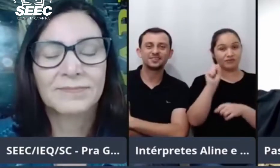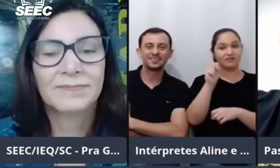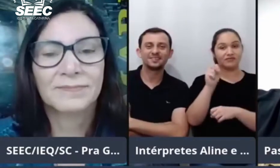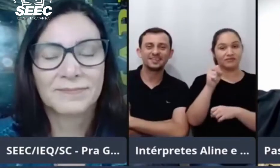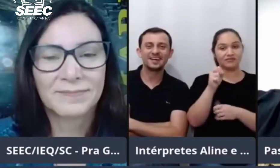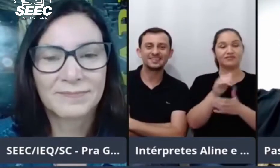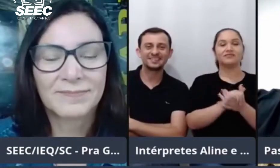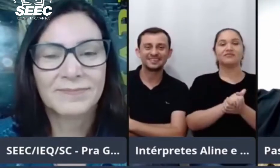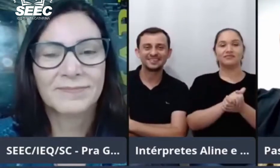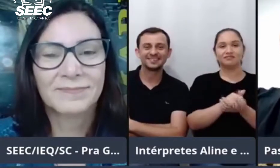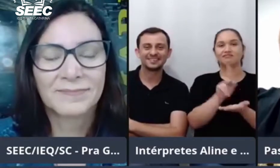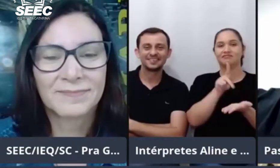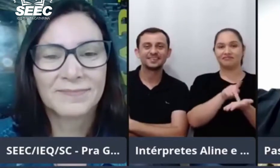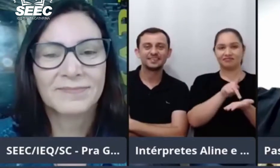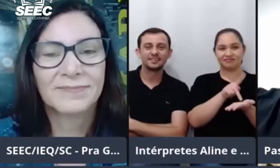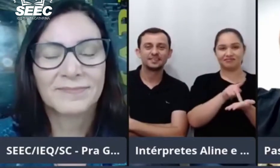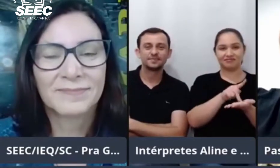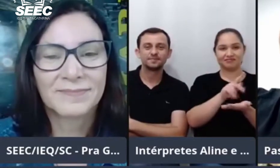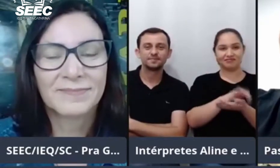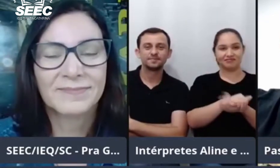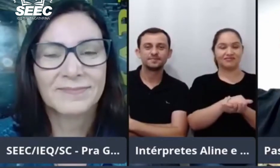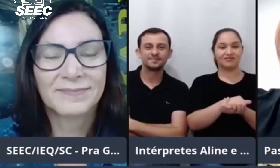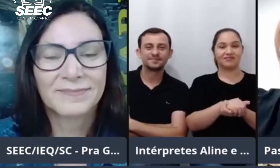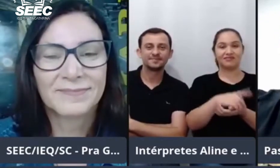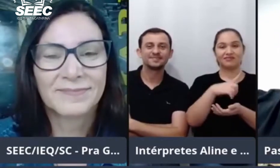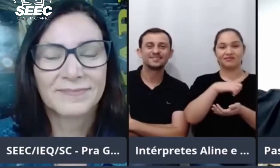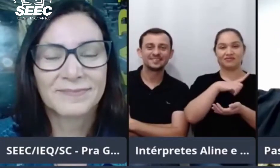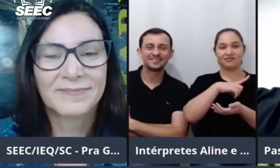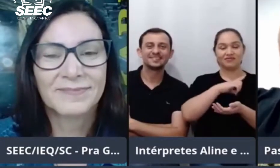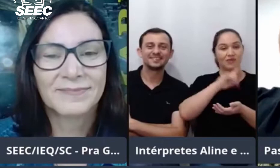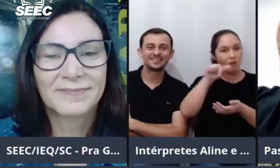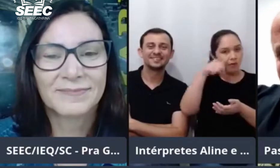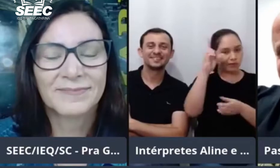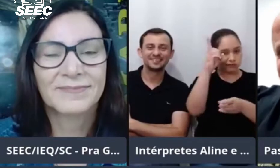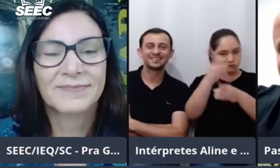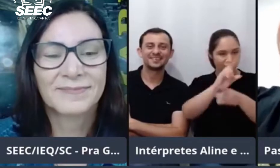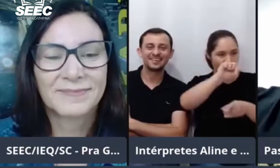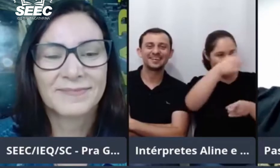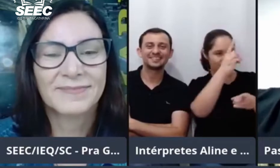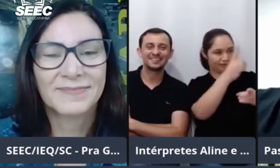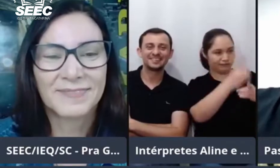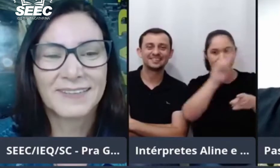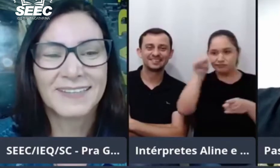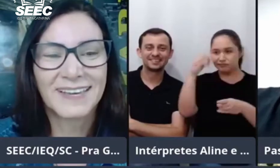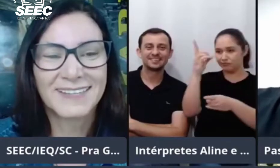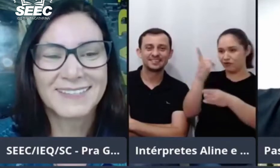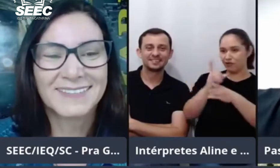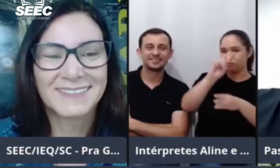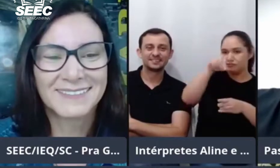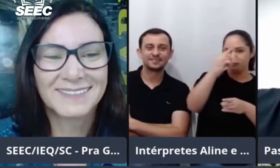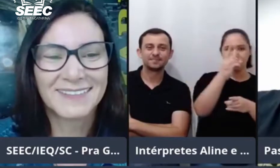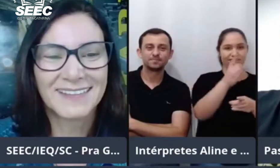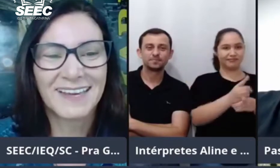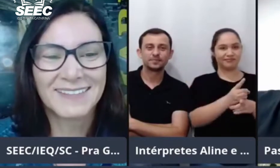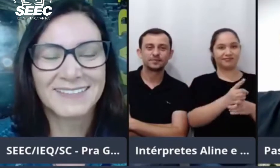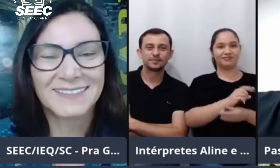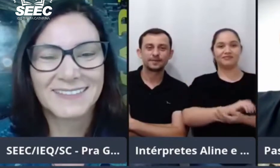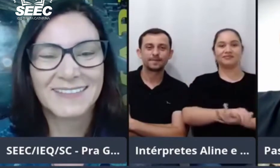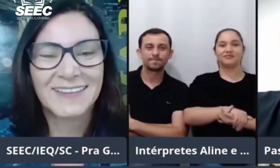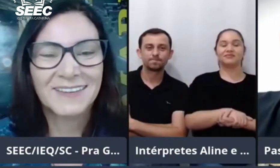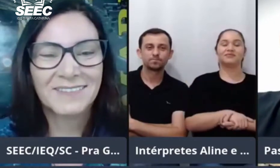né, devagarinho, e ali já surgiu um outro encontro e outro, né? E graças a Deus.